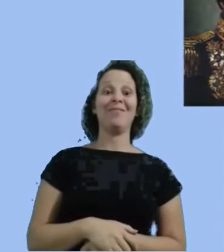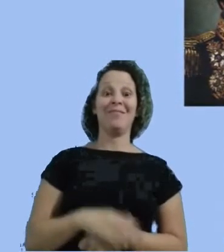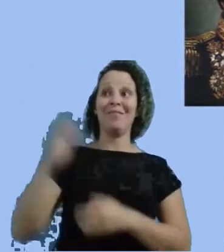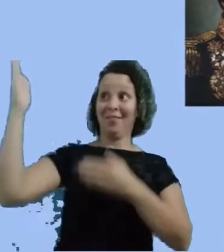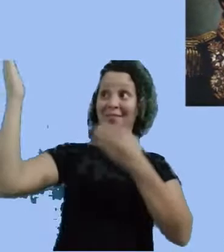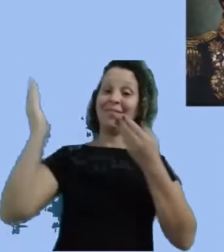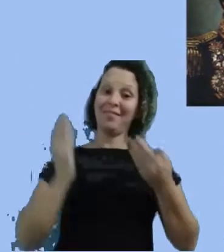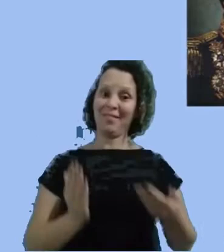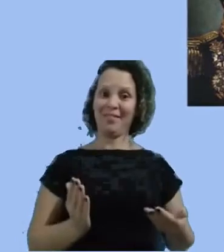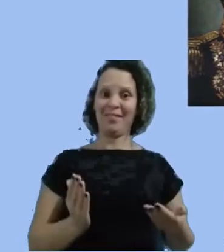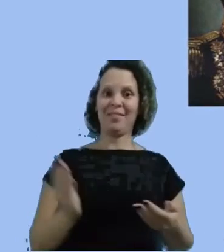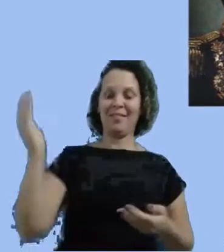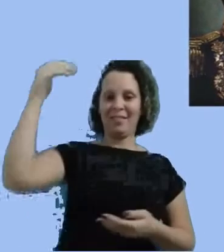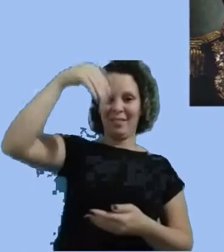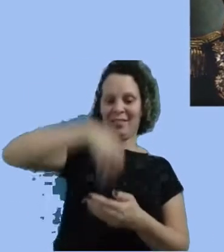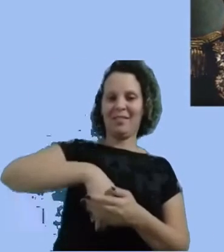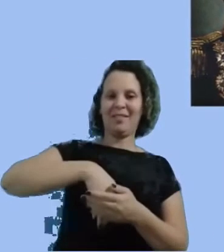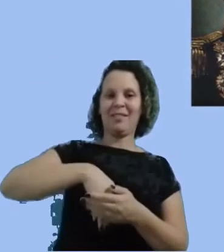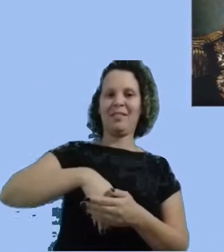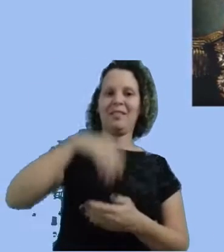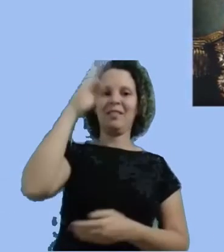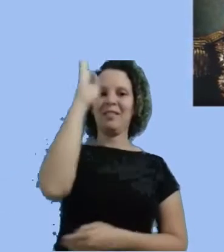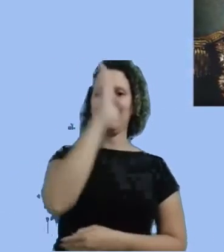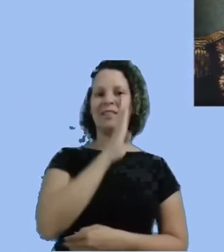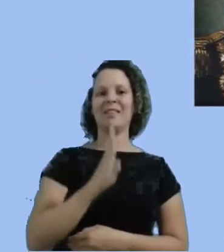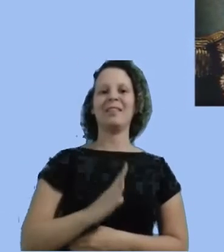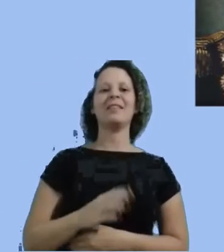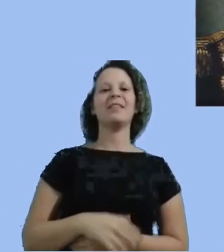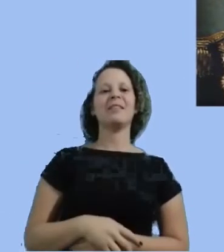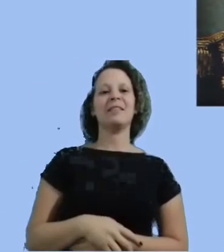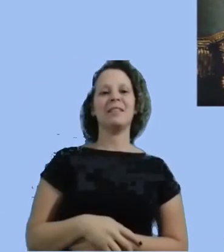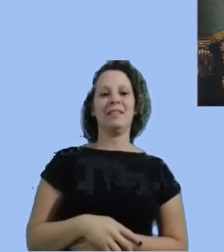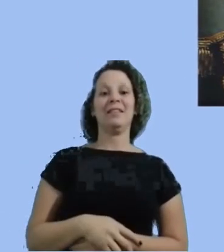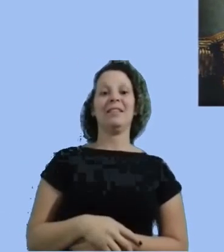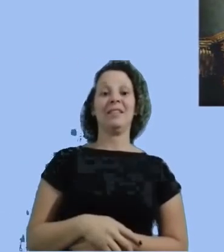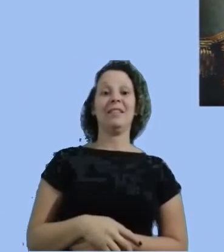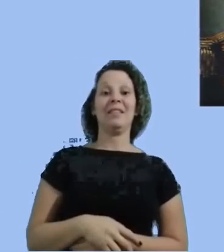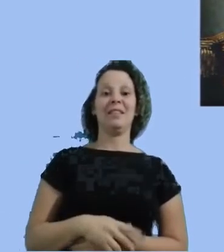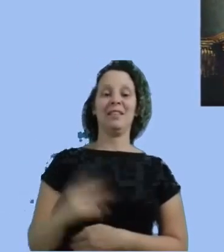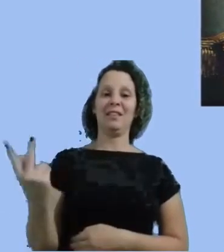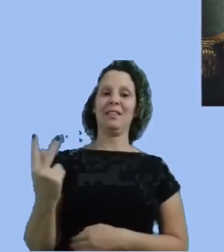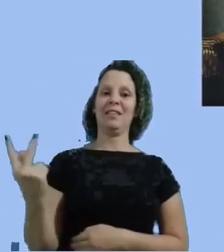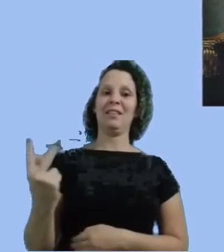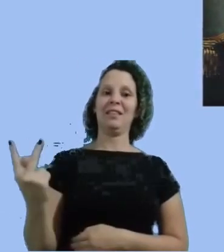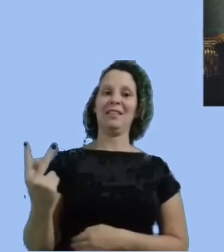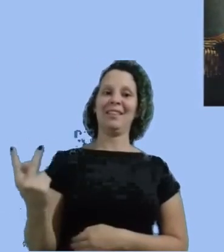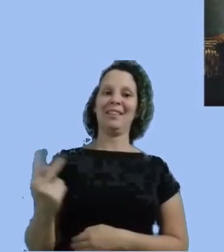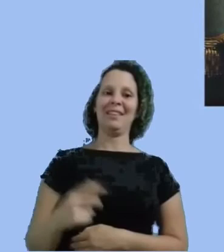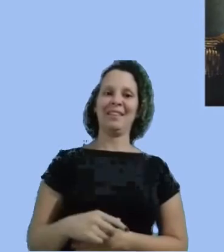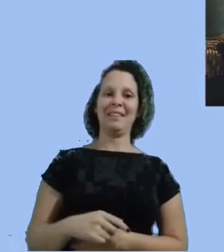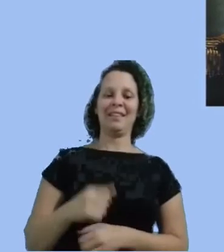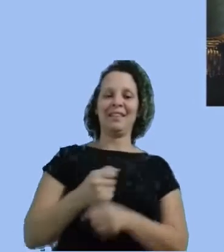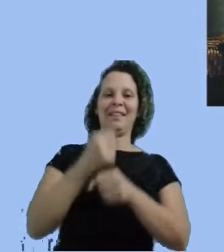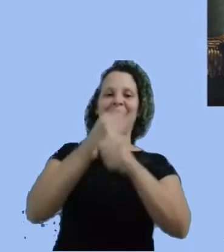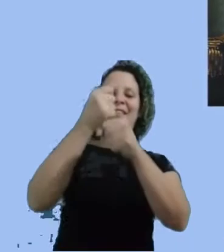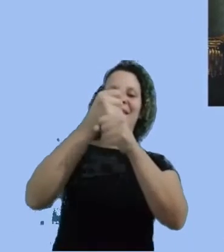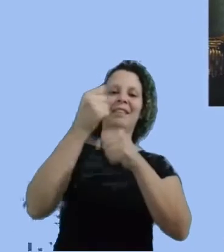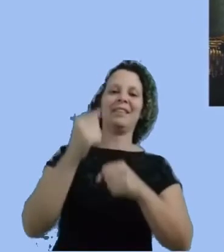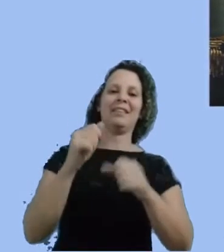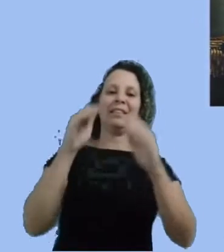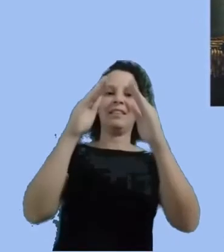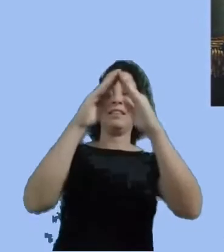Ernest White. Ele convidou o Ernest para vir aqui para o Brasil. Os dois juntos, eles